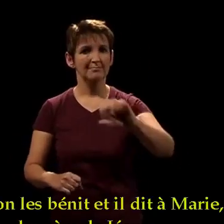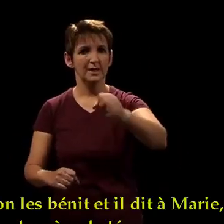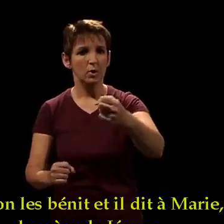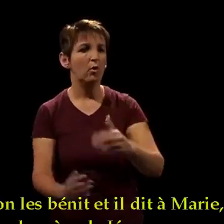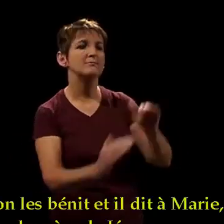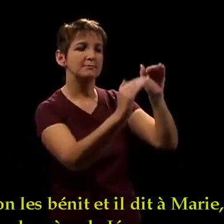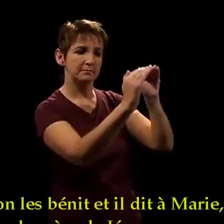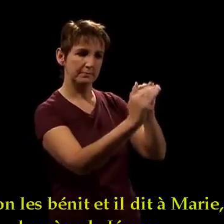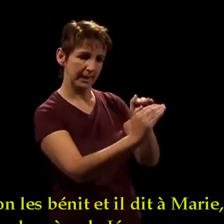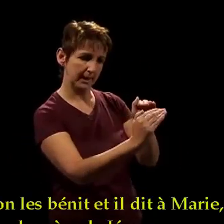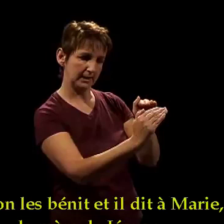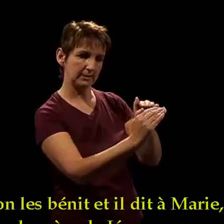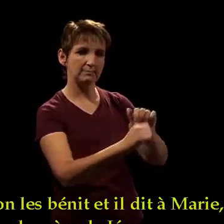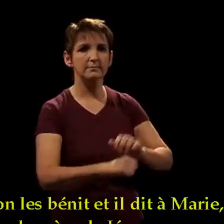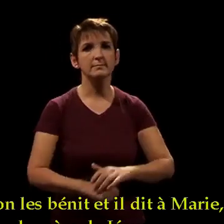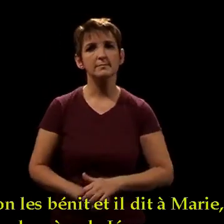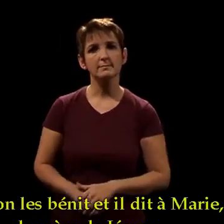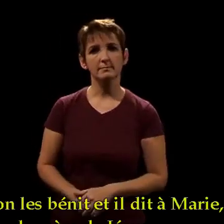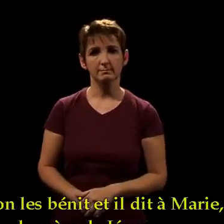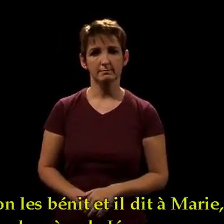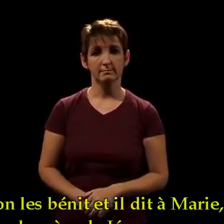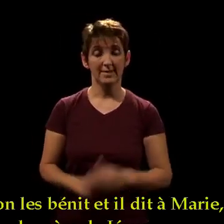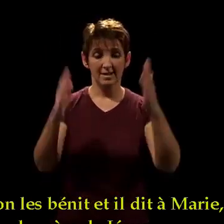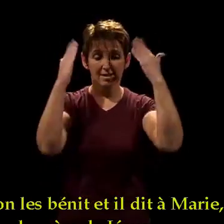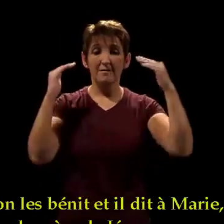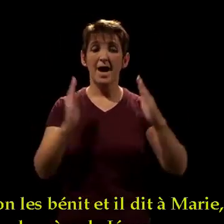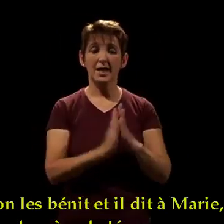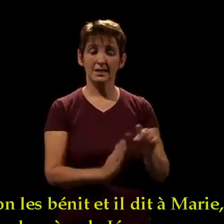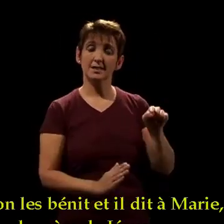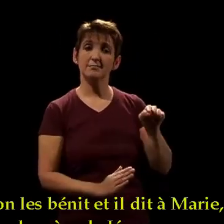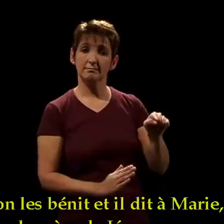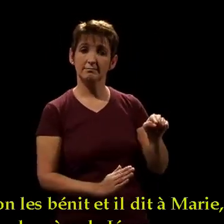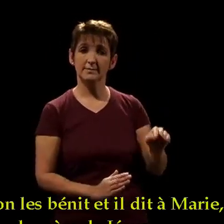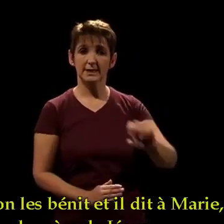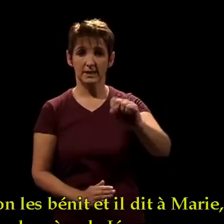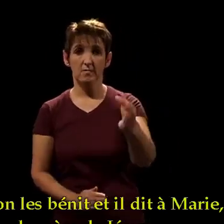Siméon les bénit, et il dit à Marie, la mère de Jésus: